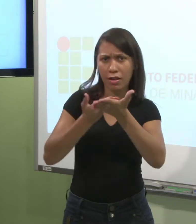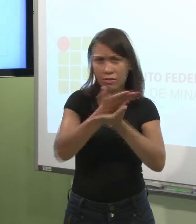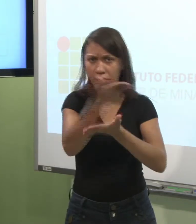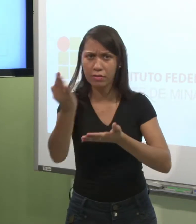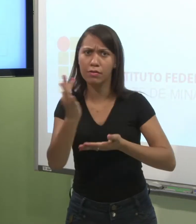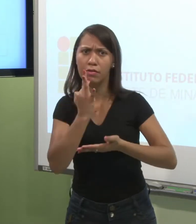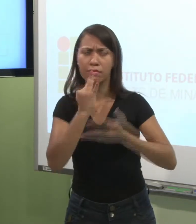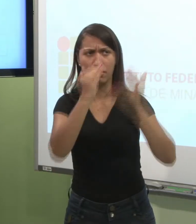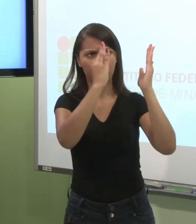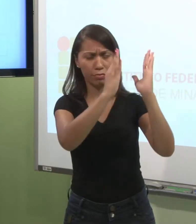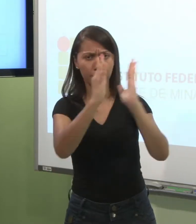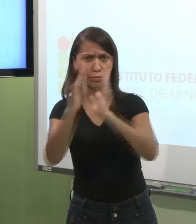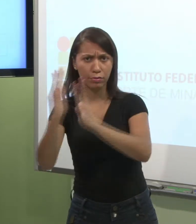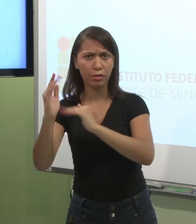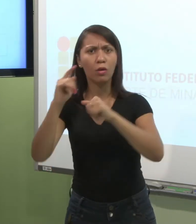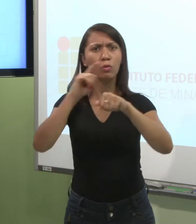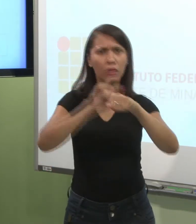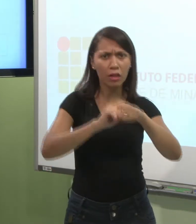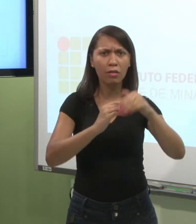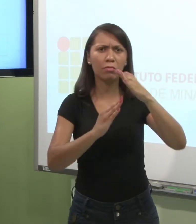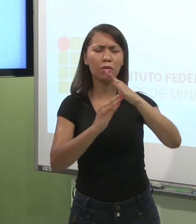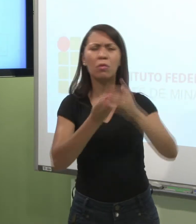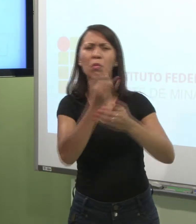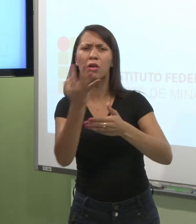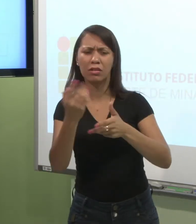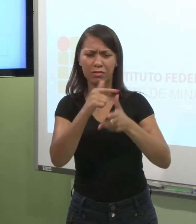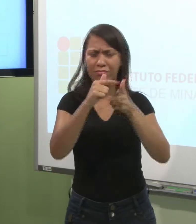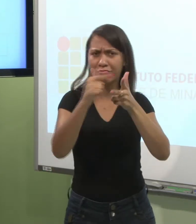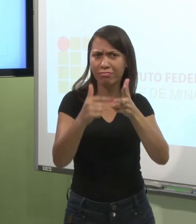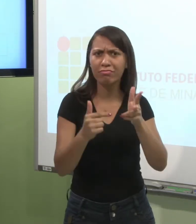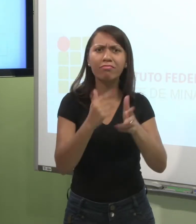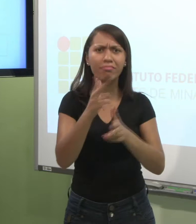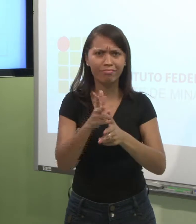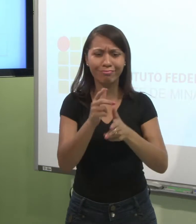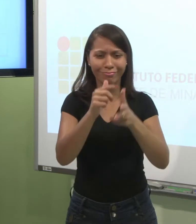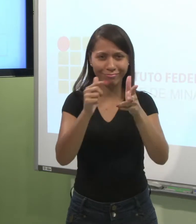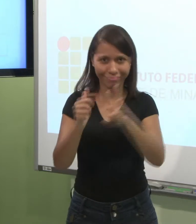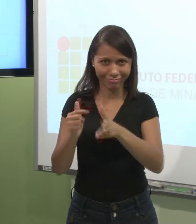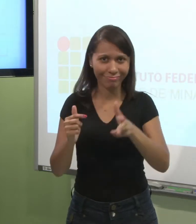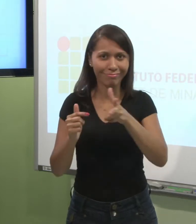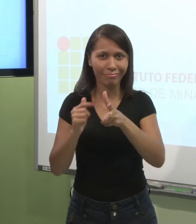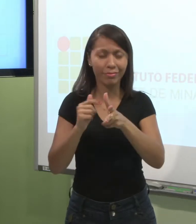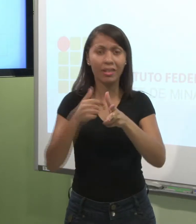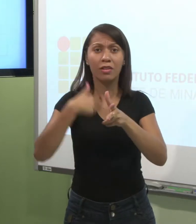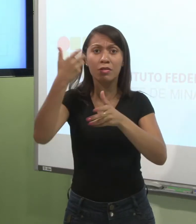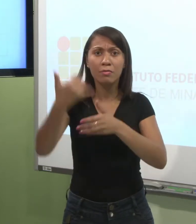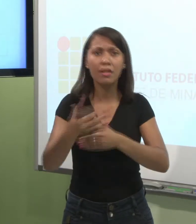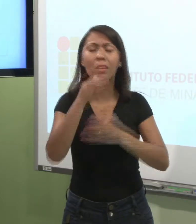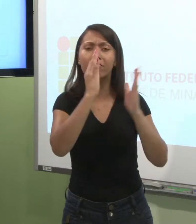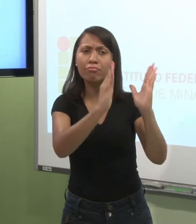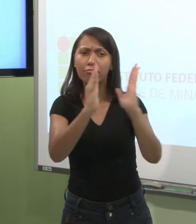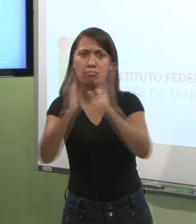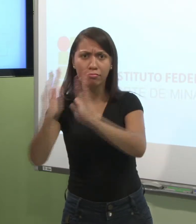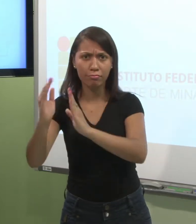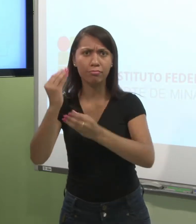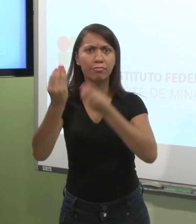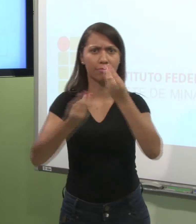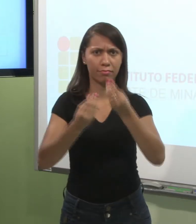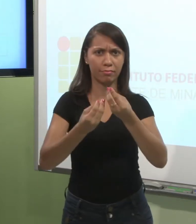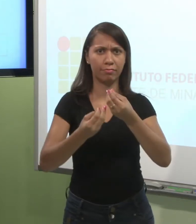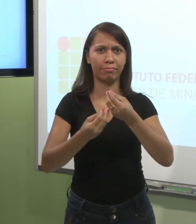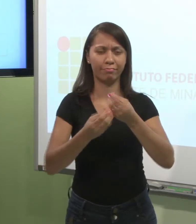temática, desinência modo temporal, desinência número pessoal. Agora, vou falar um pouco de cada uma dessas flexões das